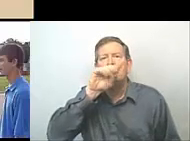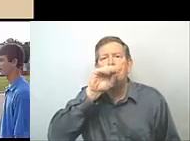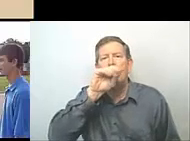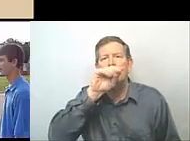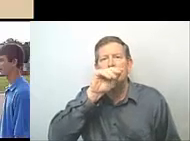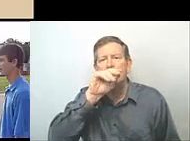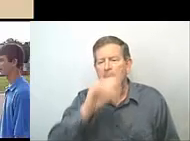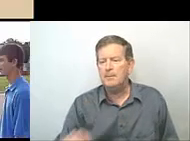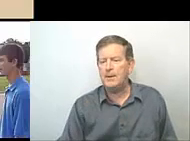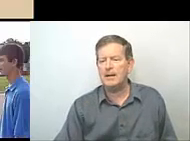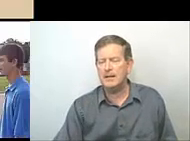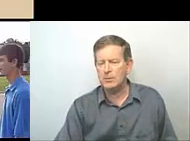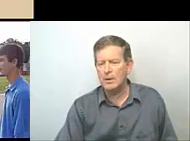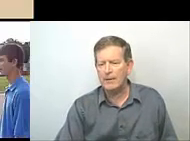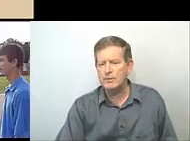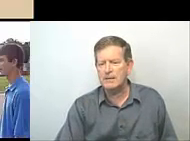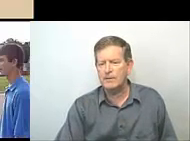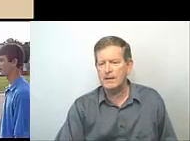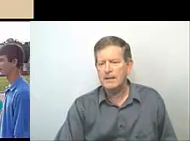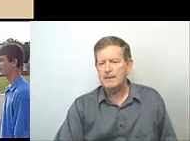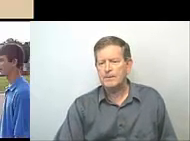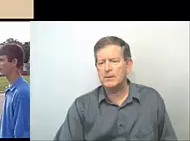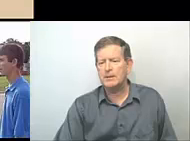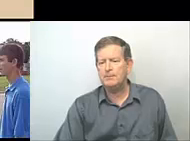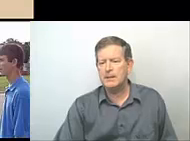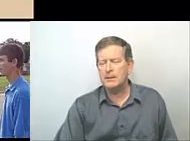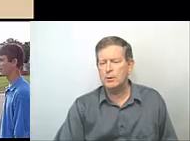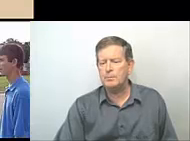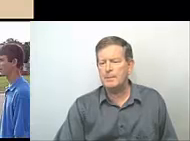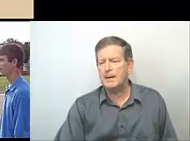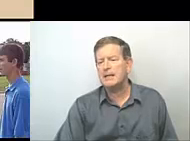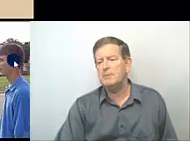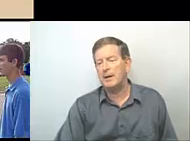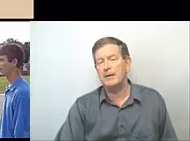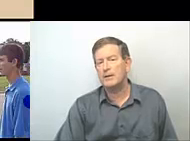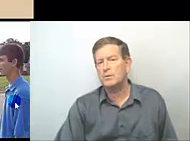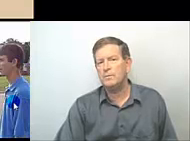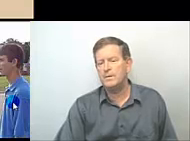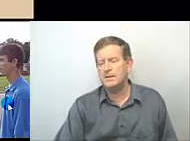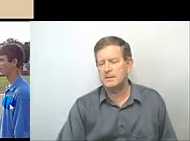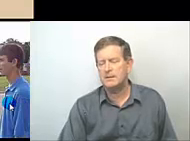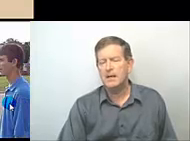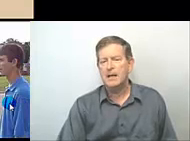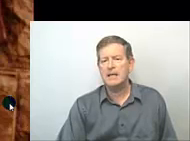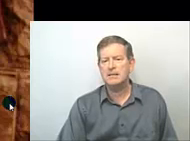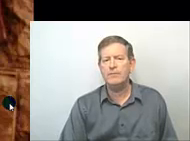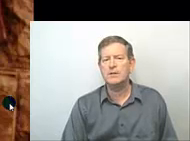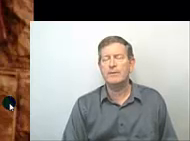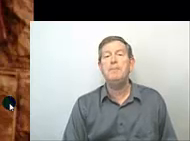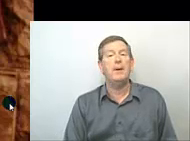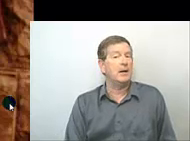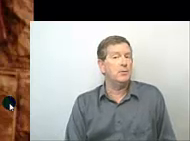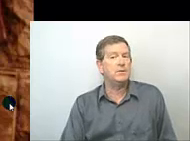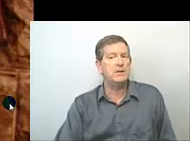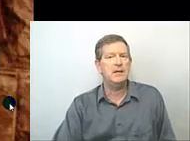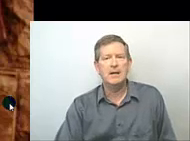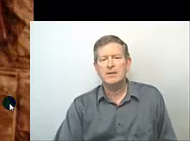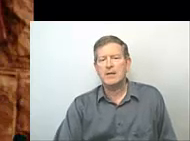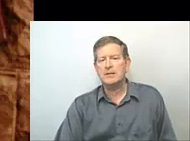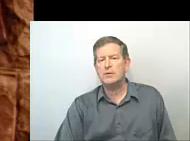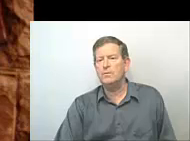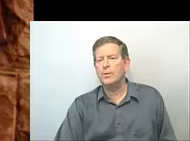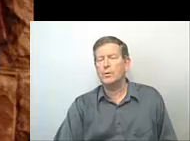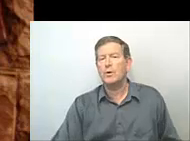intéressante. Ça c'est parler. Donc là vous avez le papa qui parle avec son fils. Et ici vous avez parlé